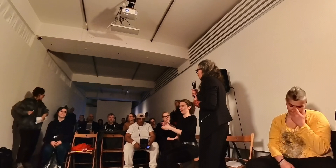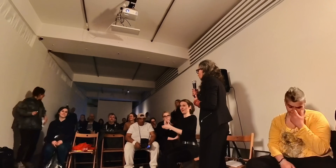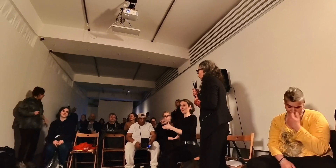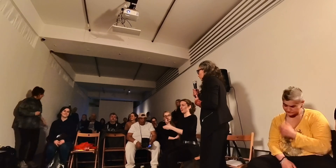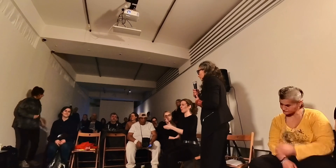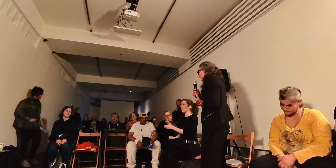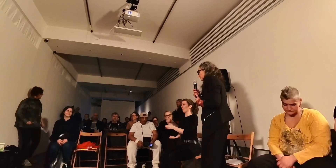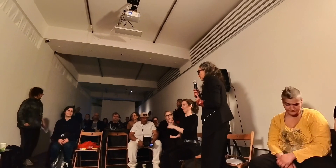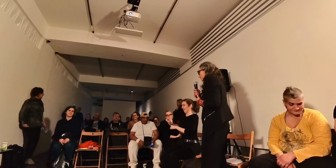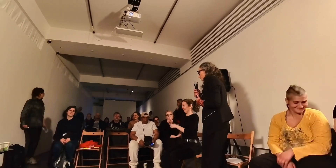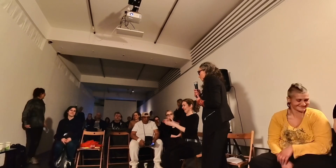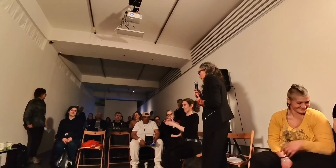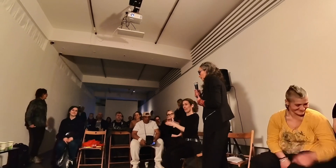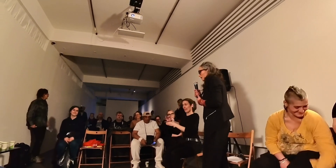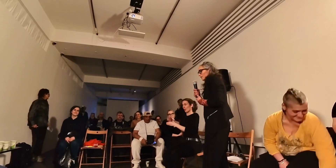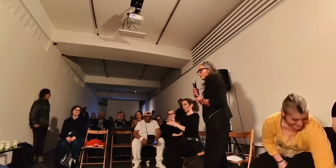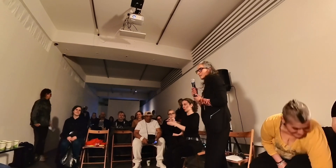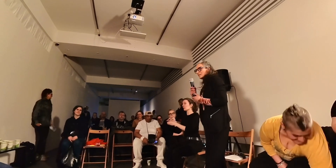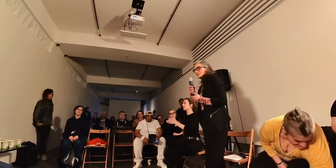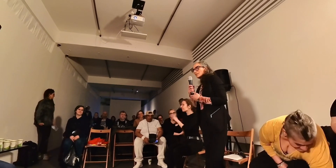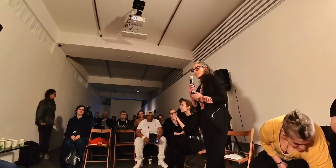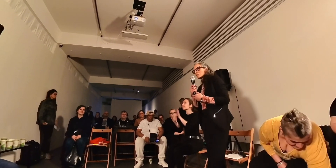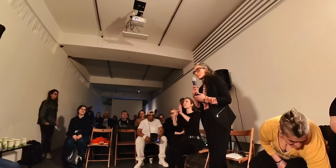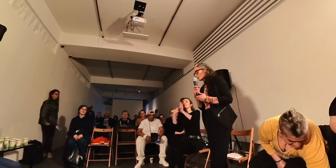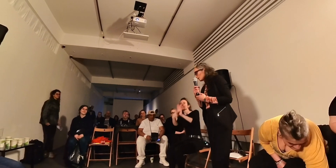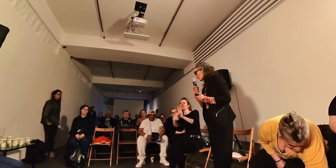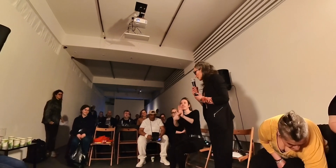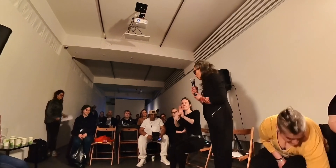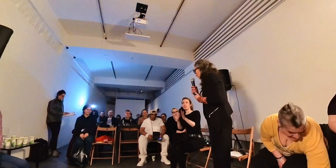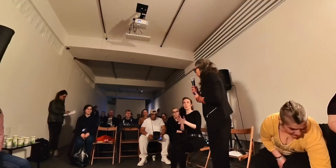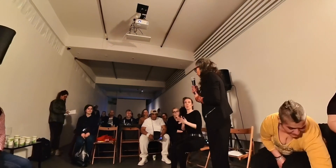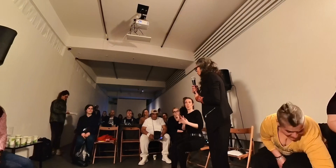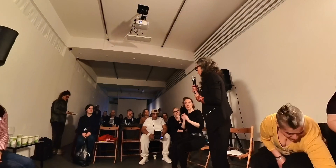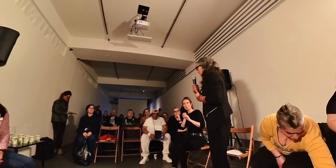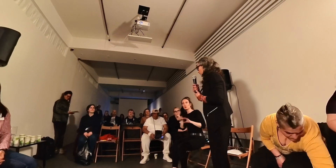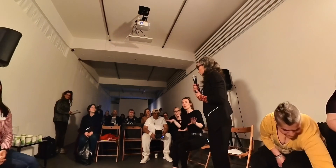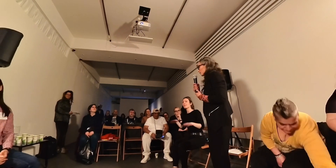dramatických okolností. A já jsem velmi ráda,